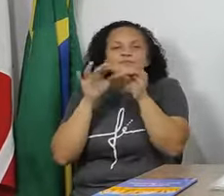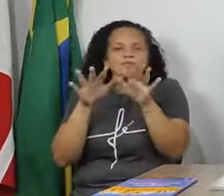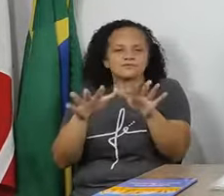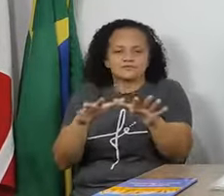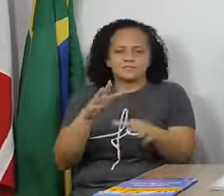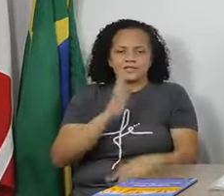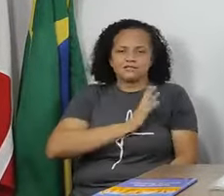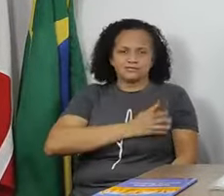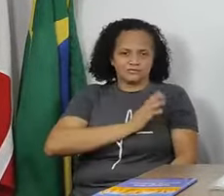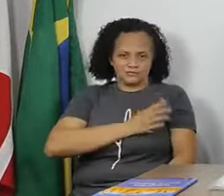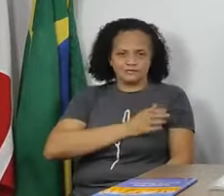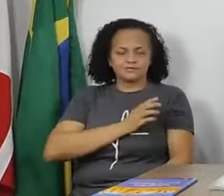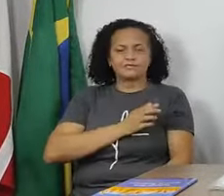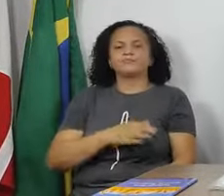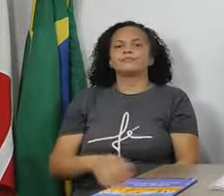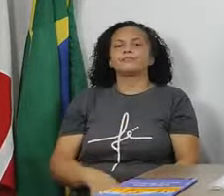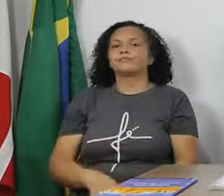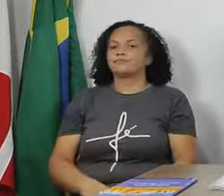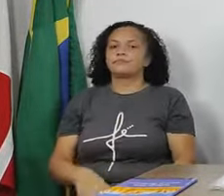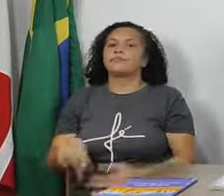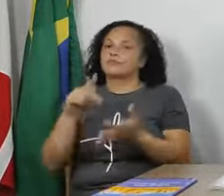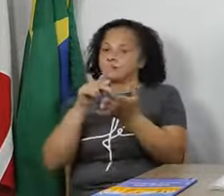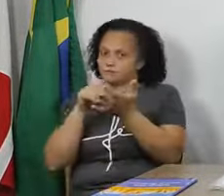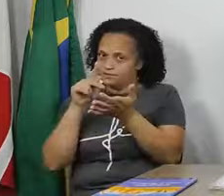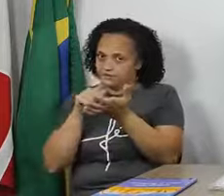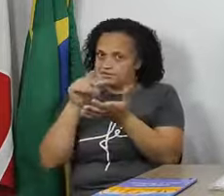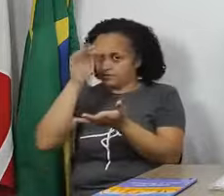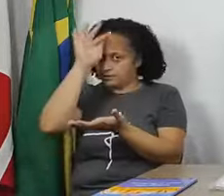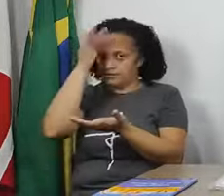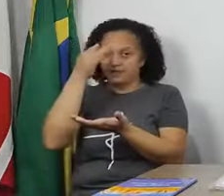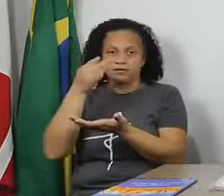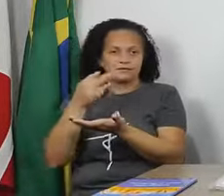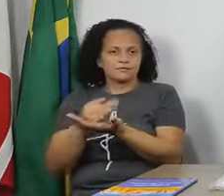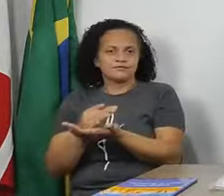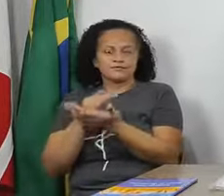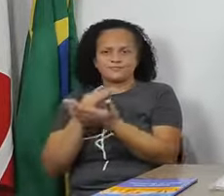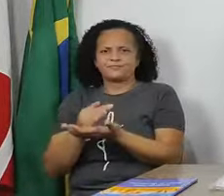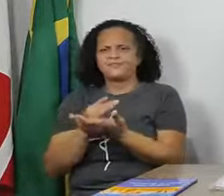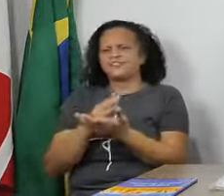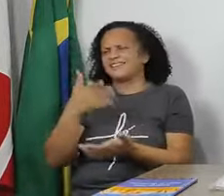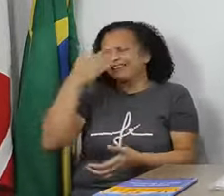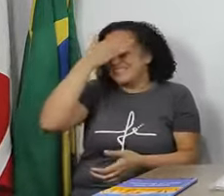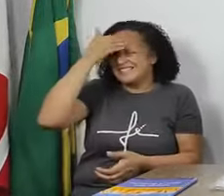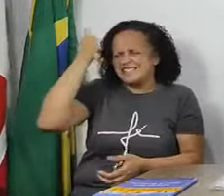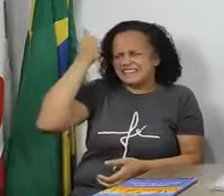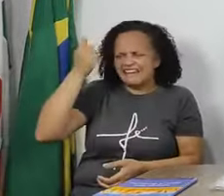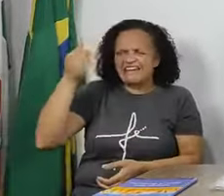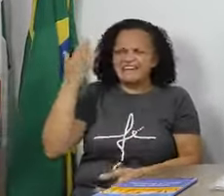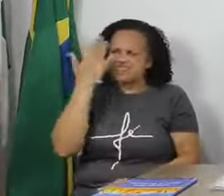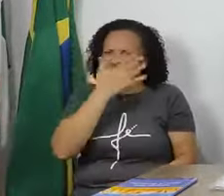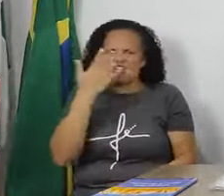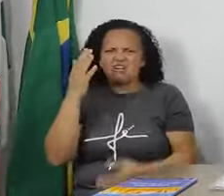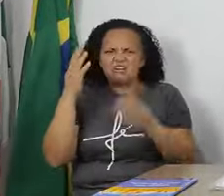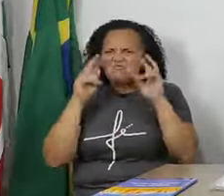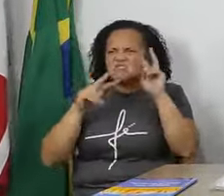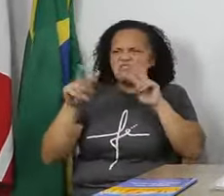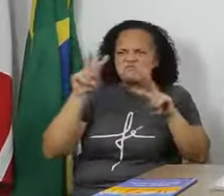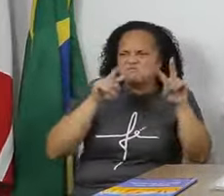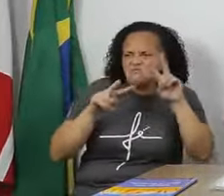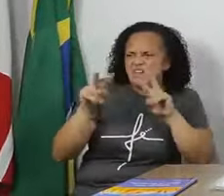A verdadeira fé, ela desconsidera tudo aquilo que vê, tudo aquilo que ouve de